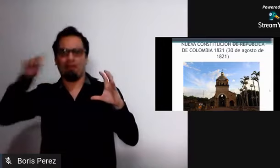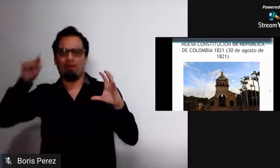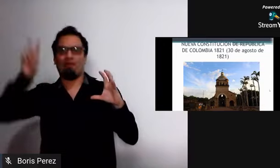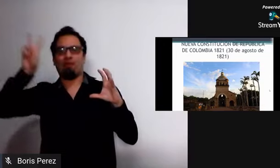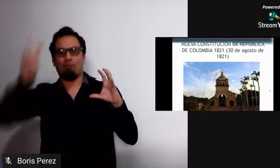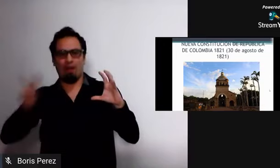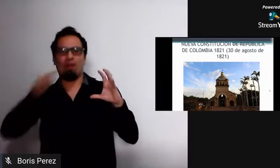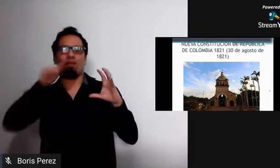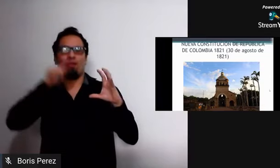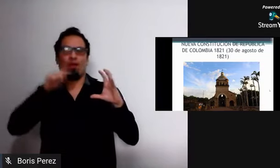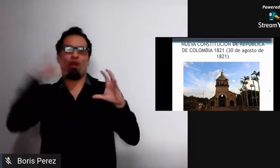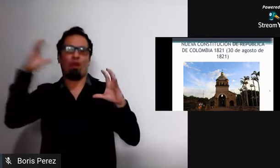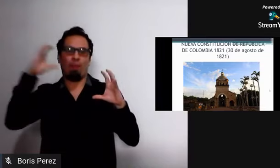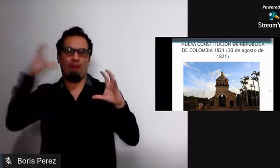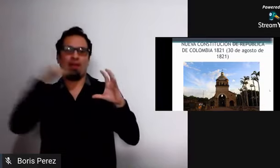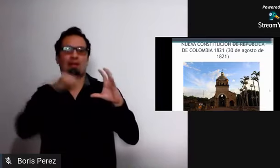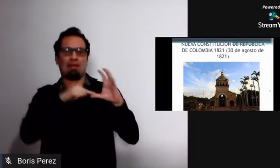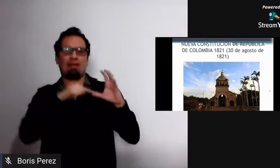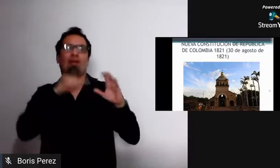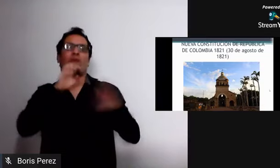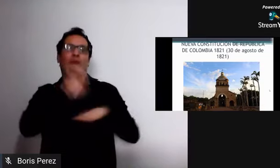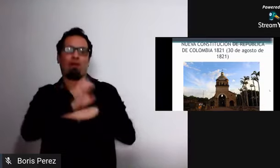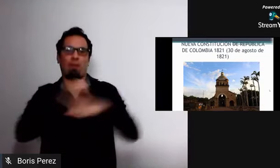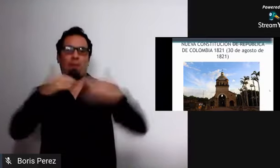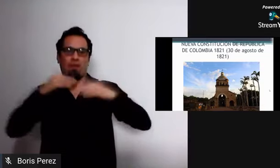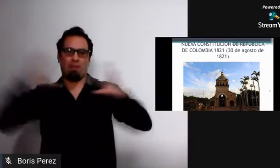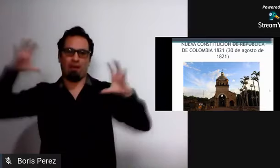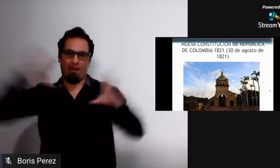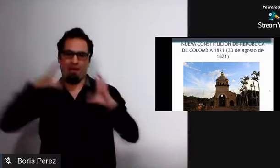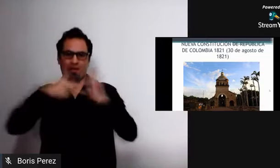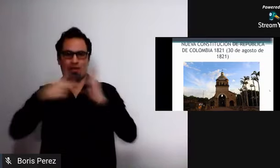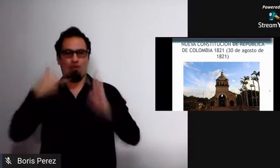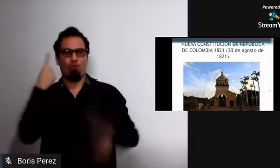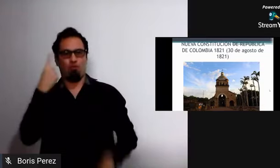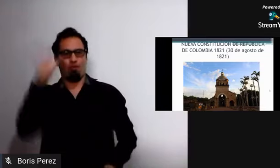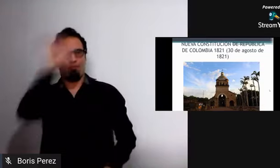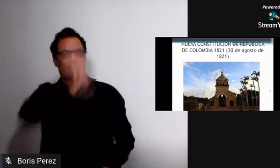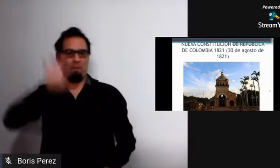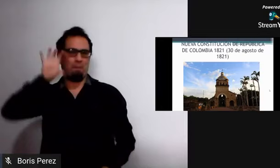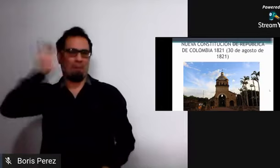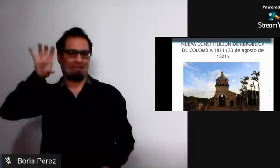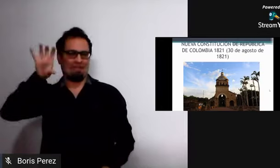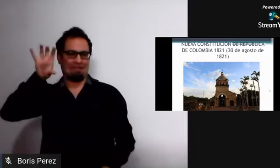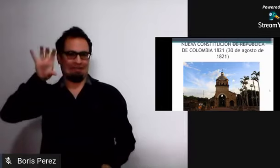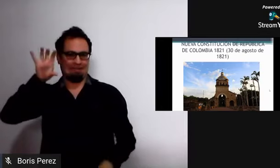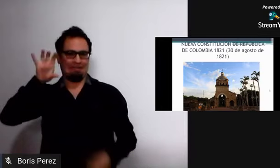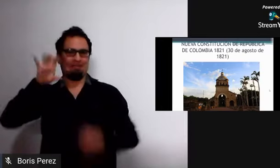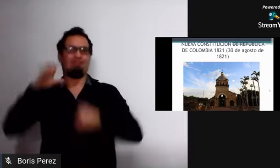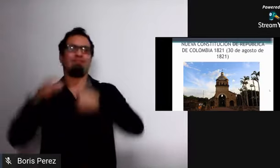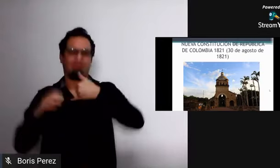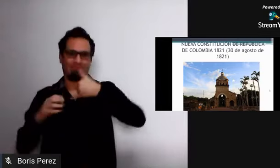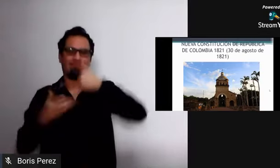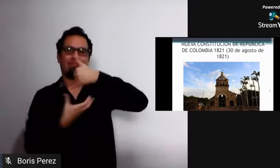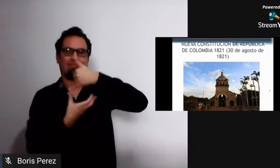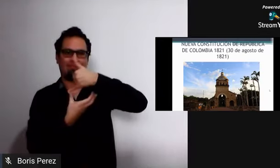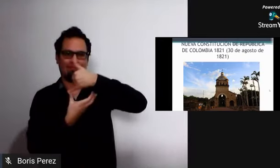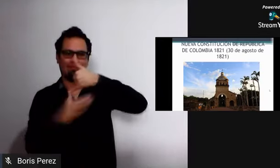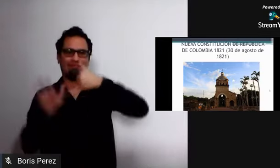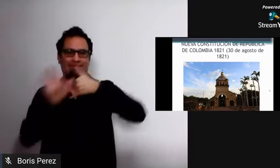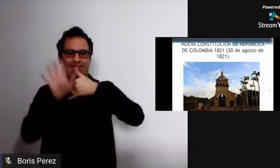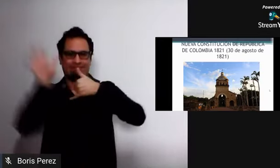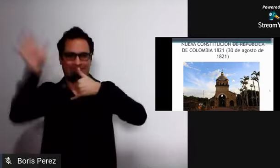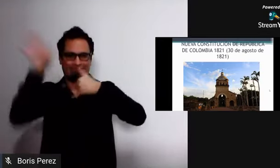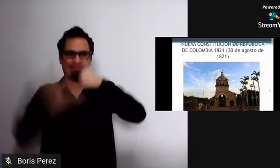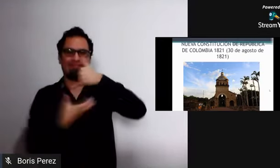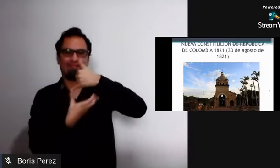nueva constitución de la República de Colombia, que estaba conformada por Panamá, Venezuela, Ecuador y